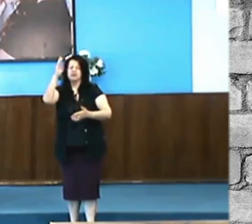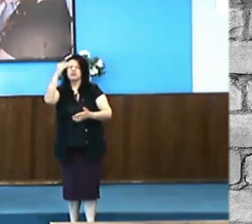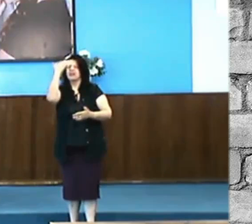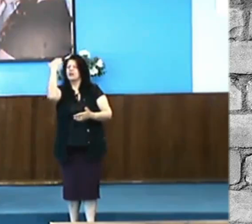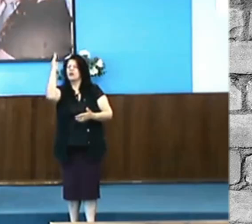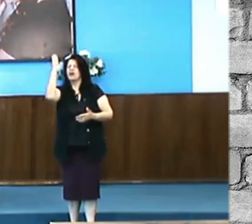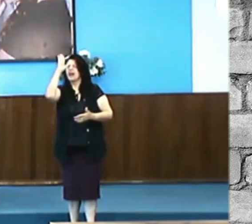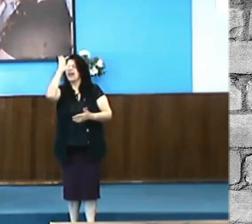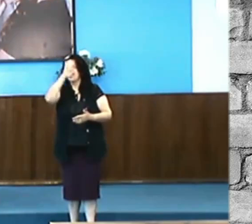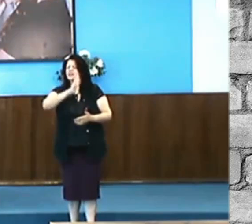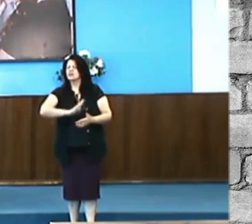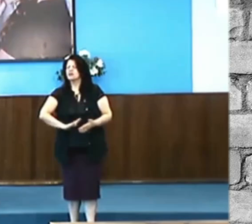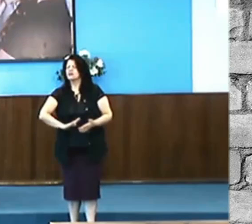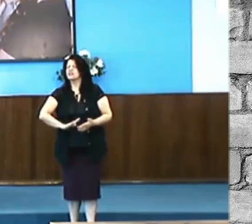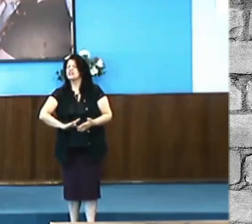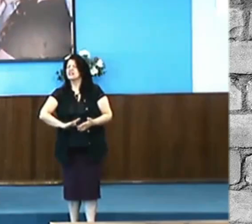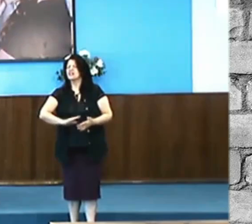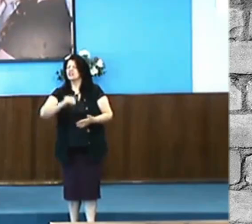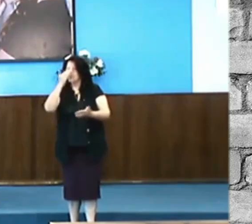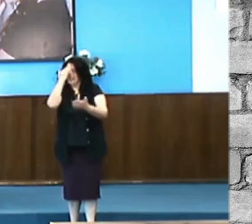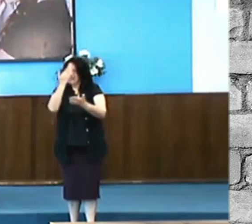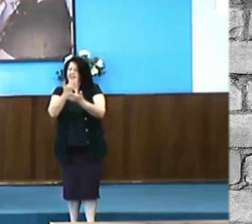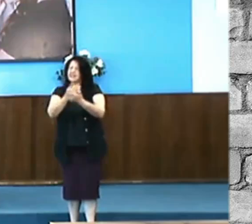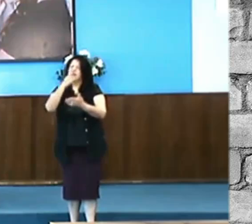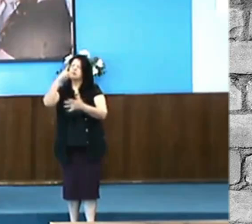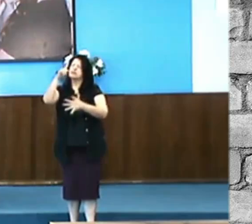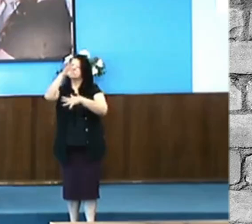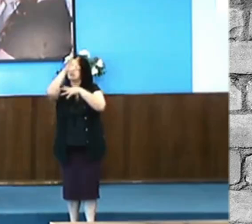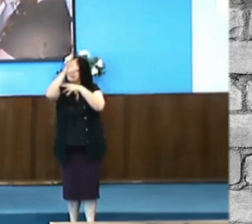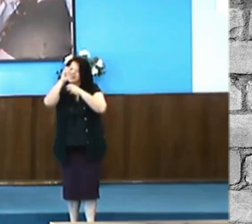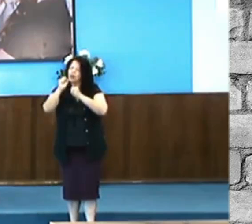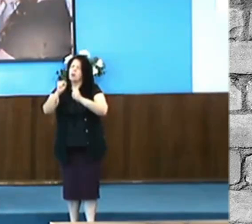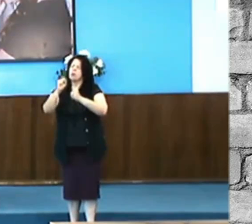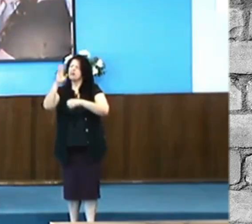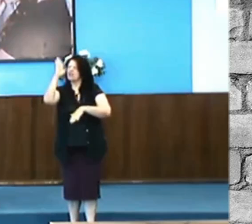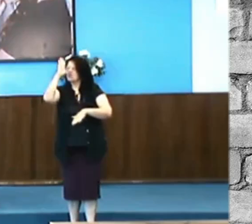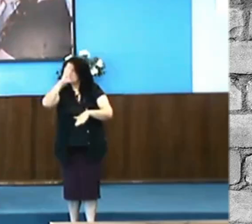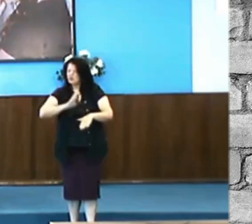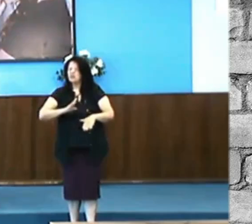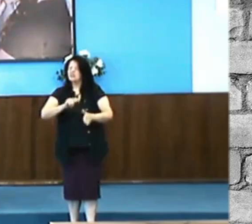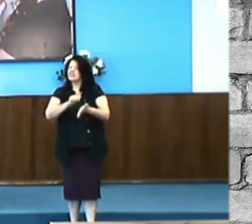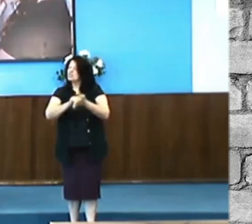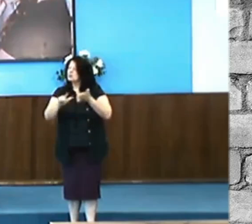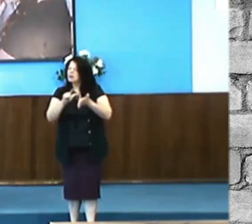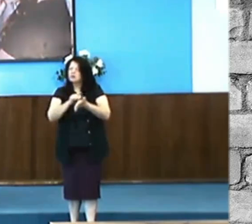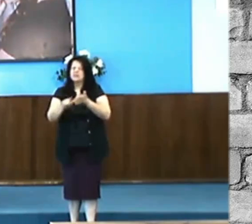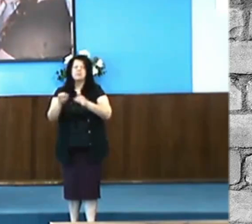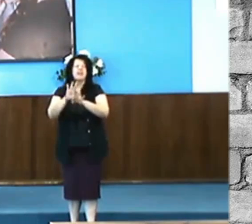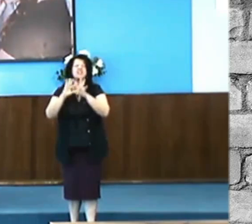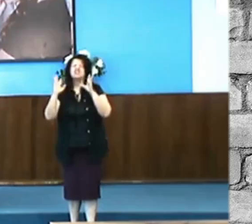de Jesus, no Teu poder, que é suficiente para nos desintoxicar de tudo aquilo que